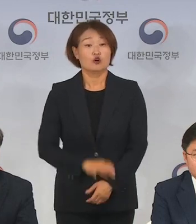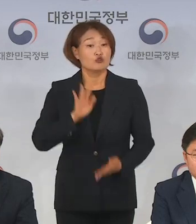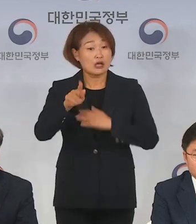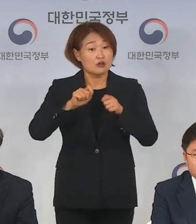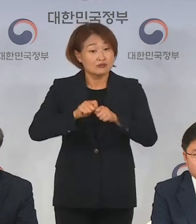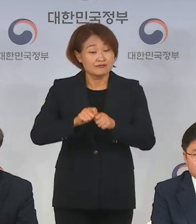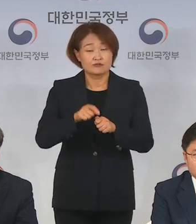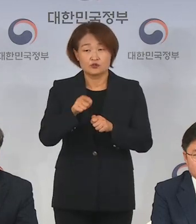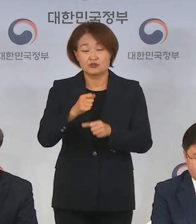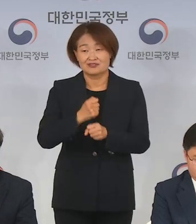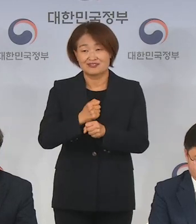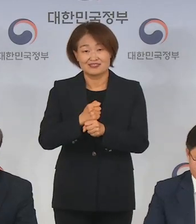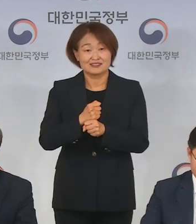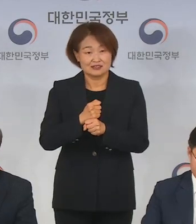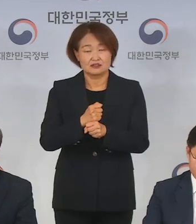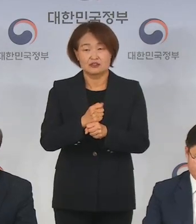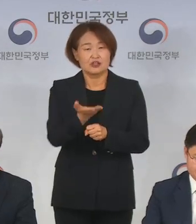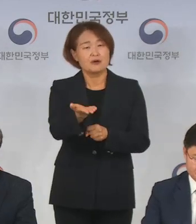구체화하기 위해서 저희가 아시다시피